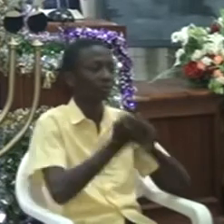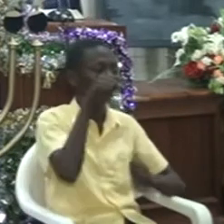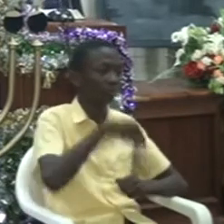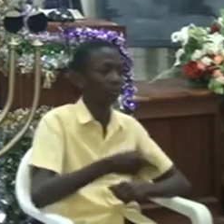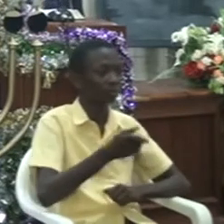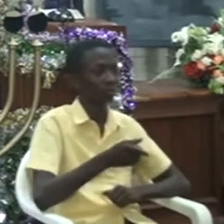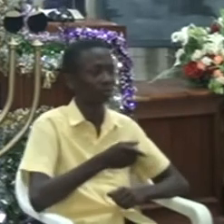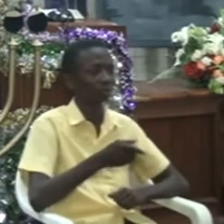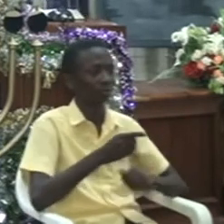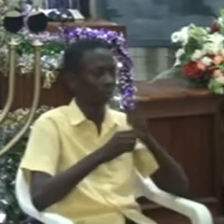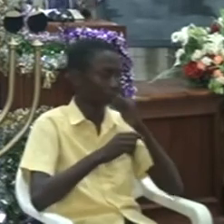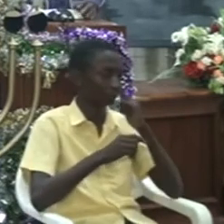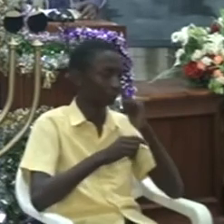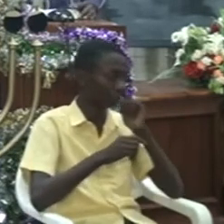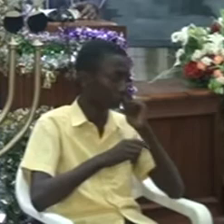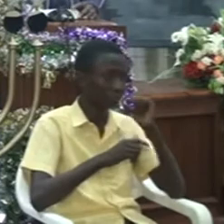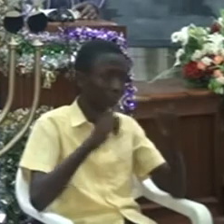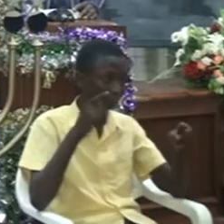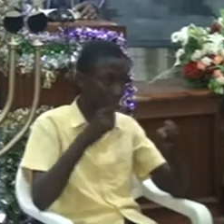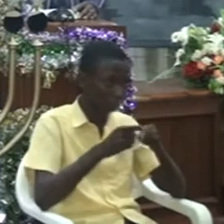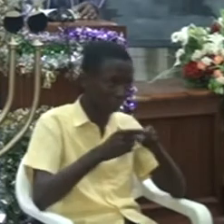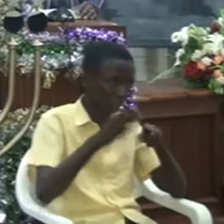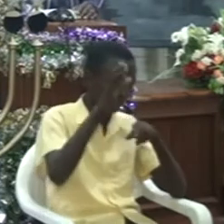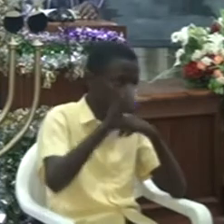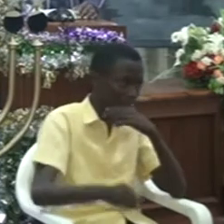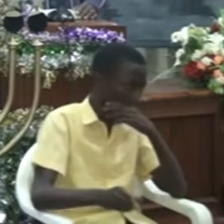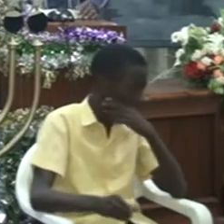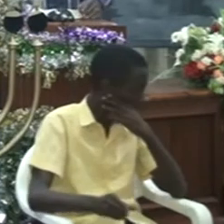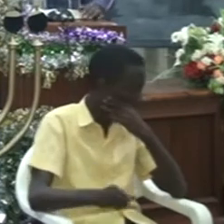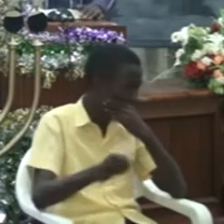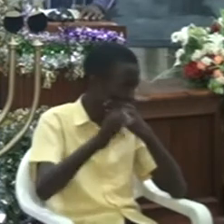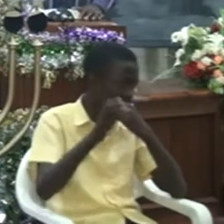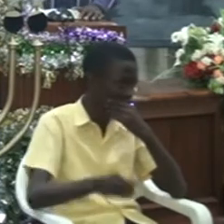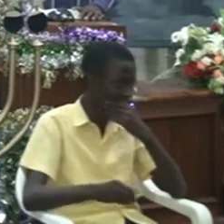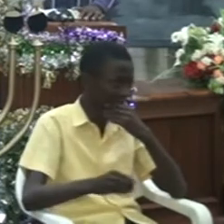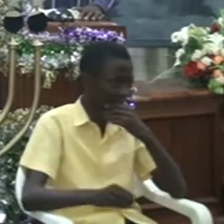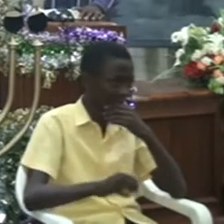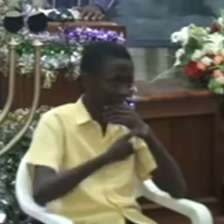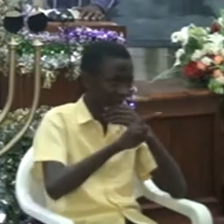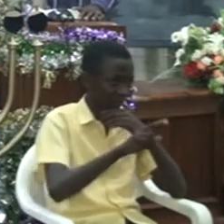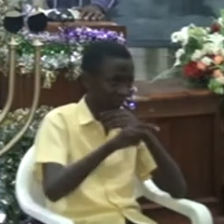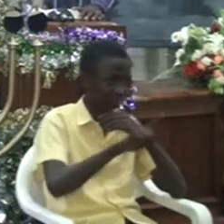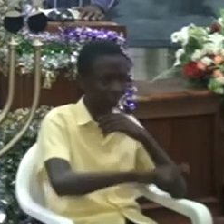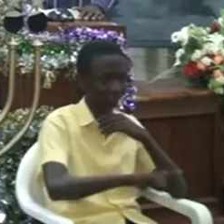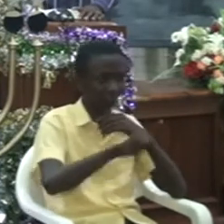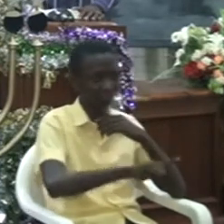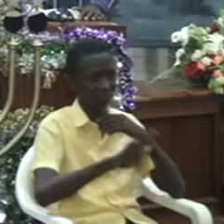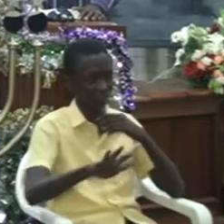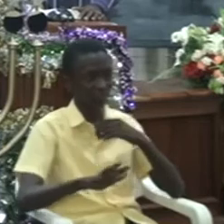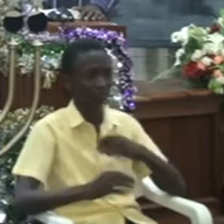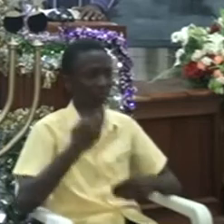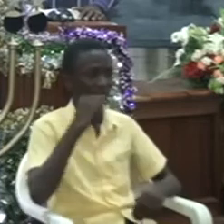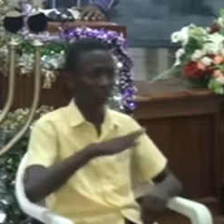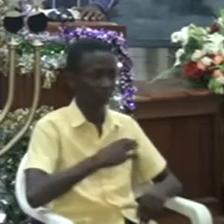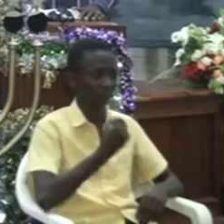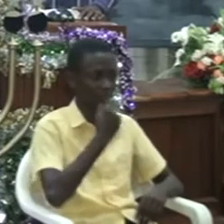verset combien? Attends. Oui, mama anaenda tena zaidi ya kumuita nabii, anasema le verset 25. Mstari wa 15, la femme